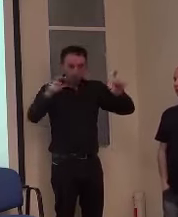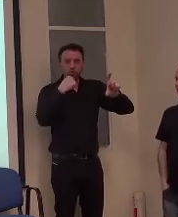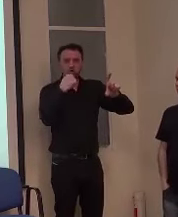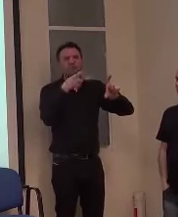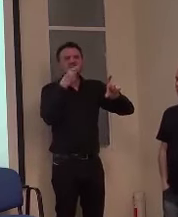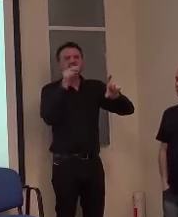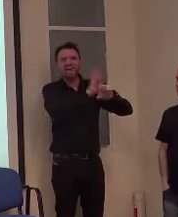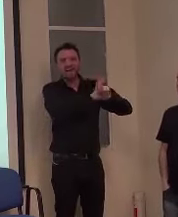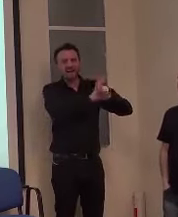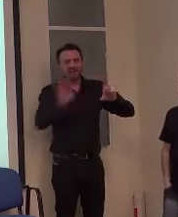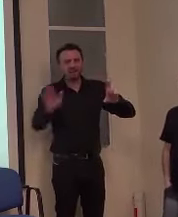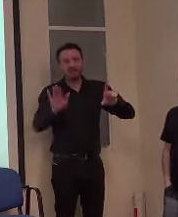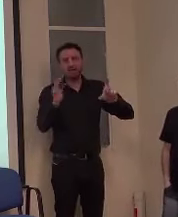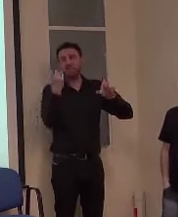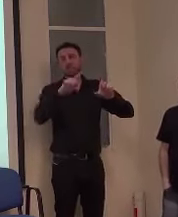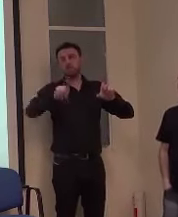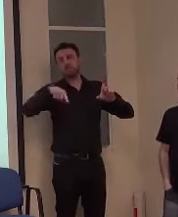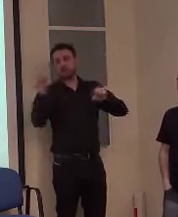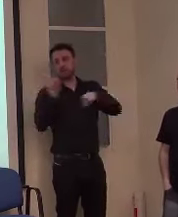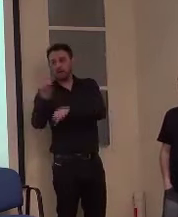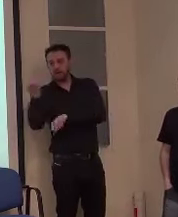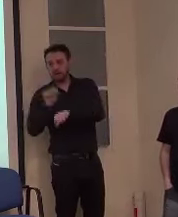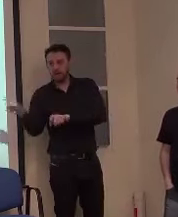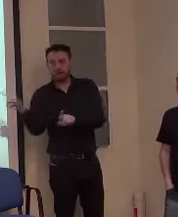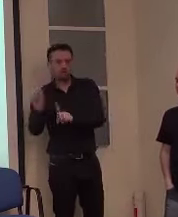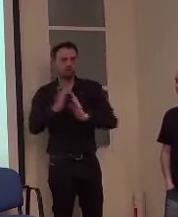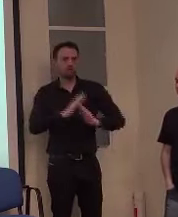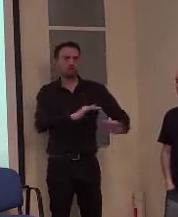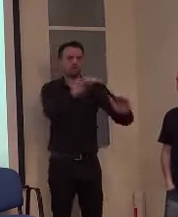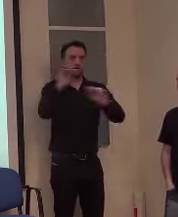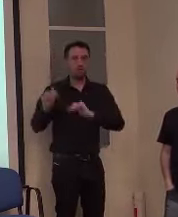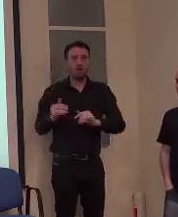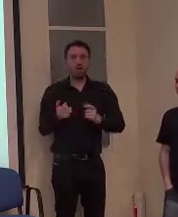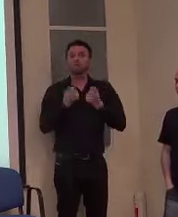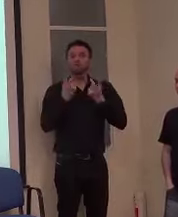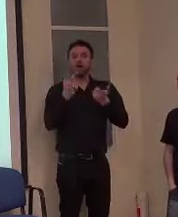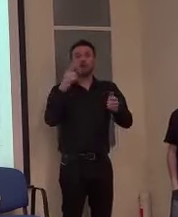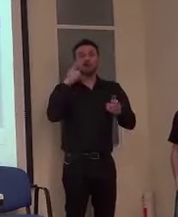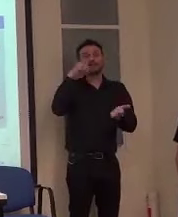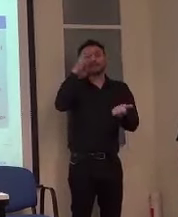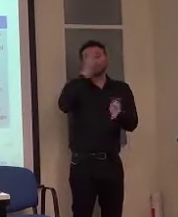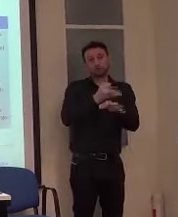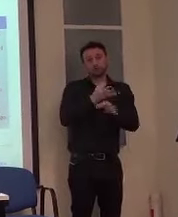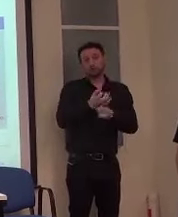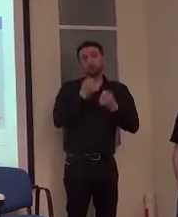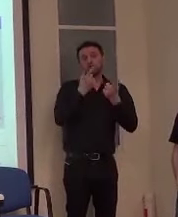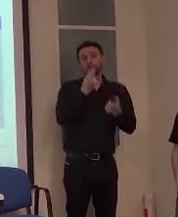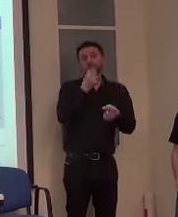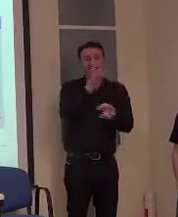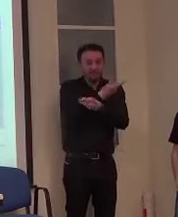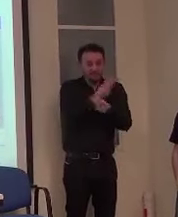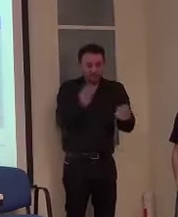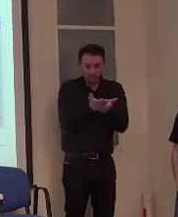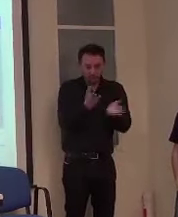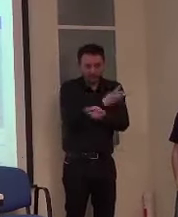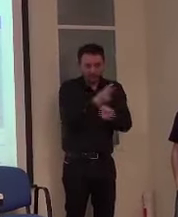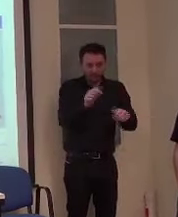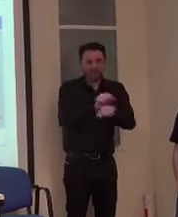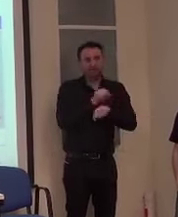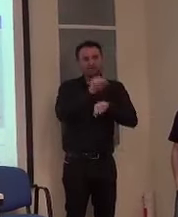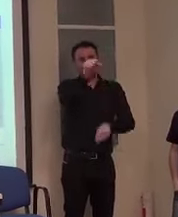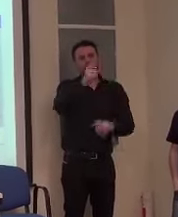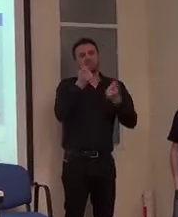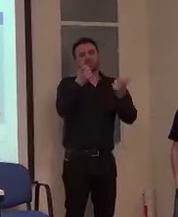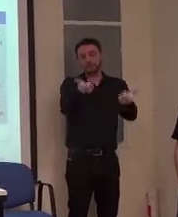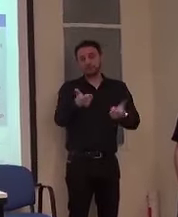nada diferente al de cualquier otro es cualidad de esos parados una institución en que termina una que culminan los estudios y además